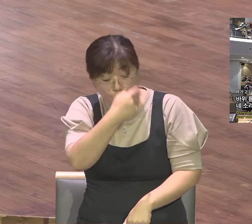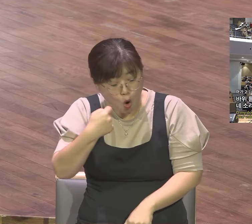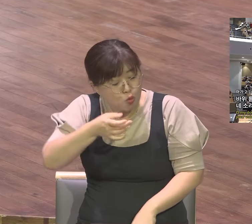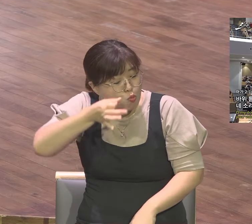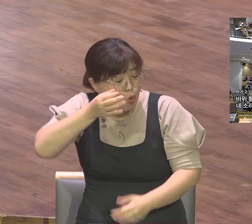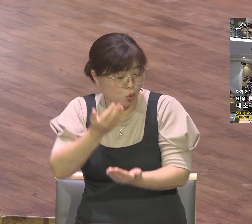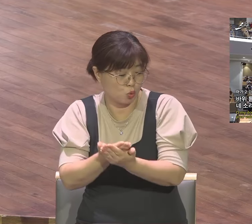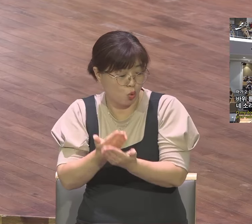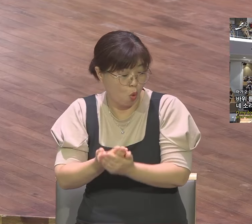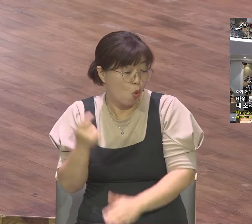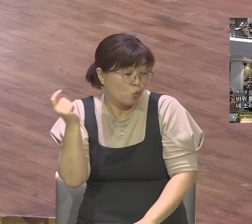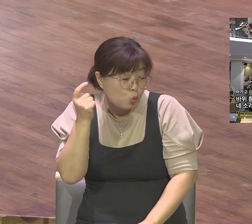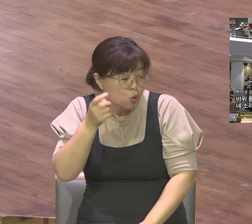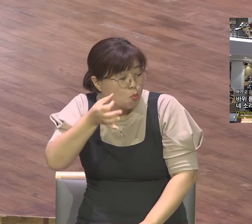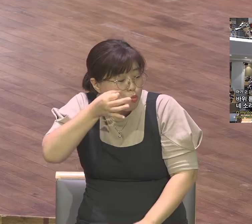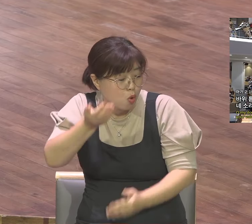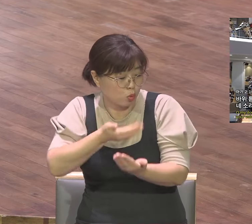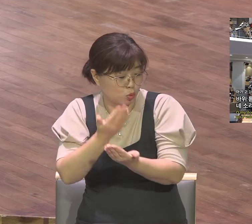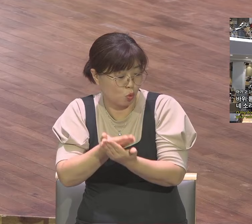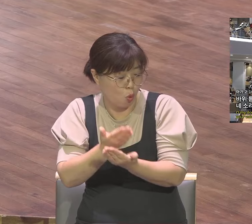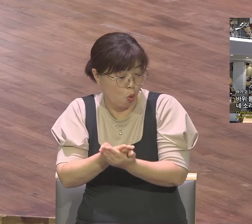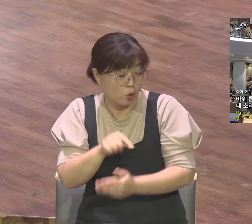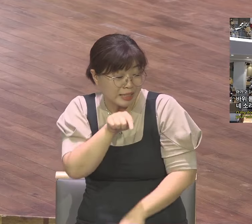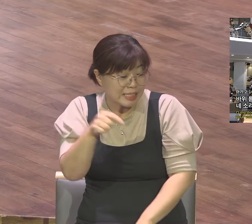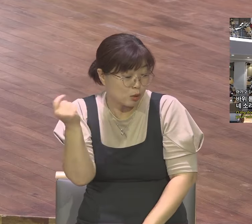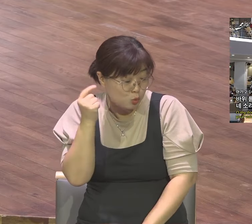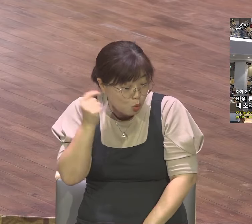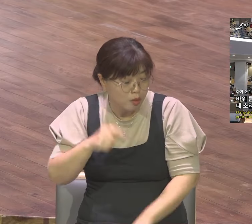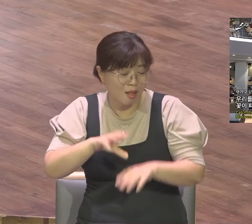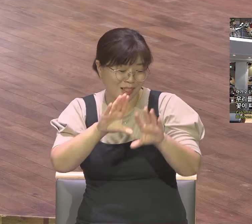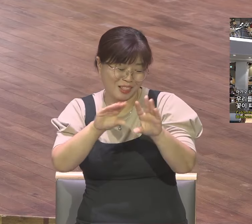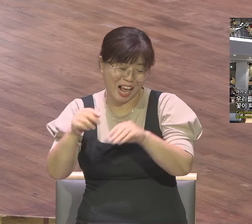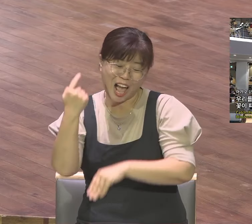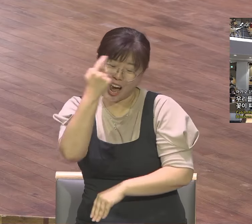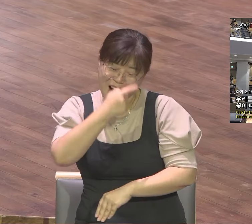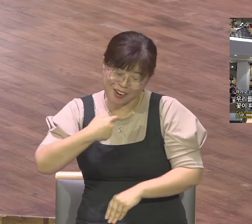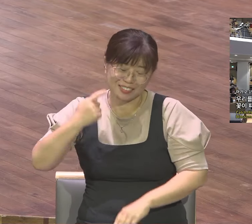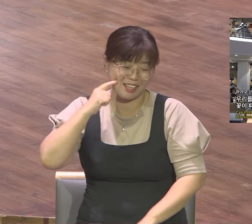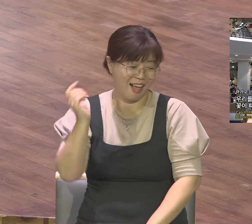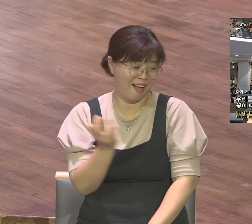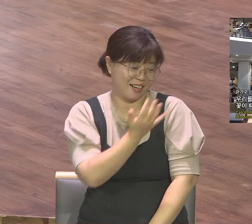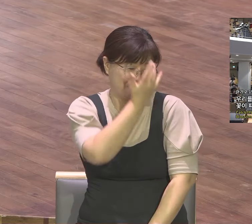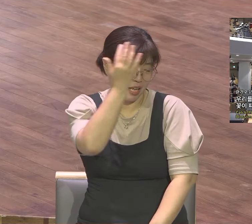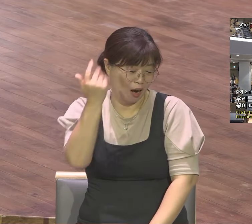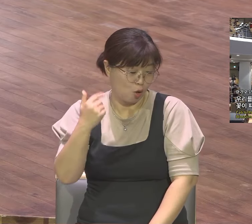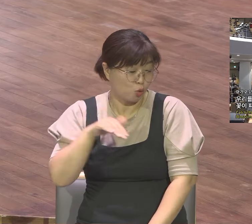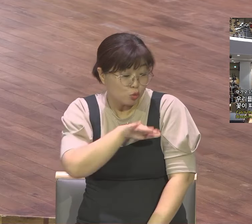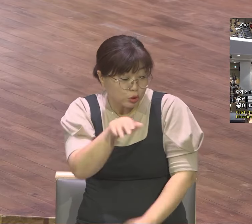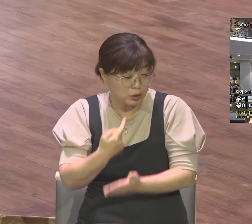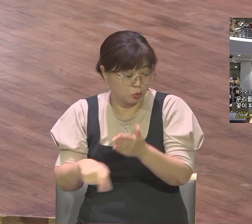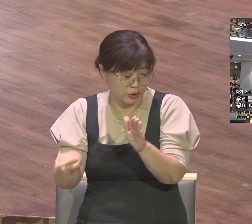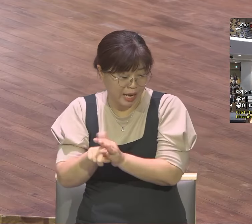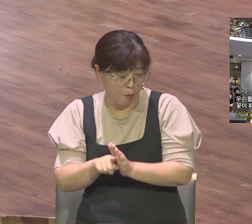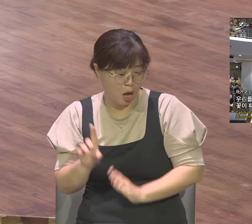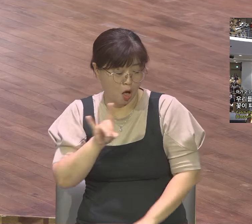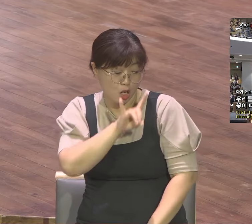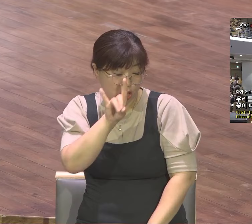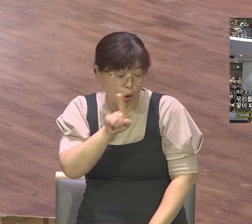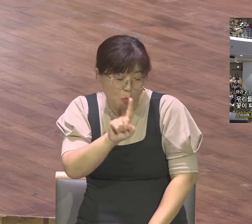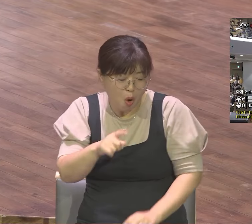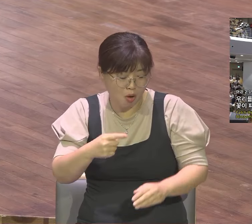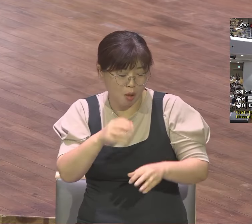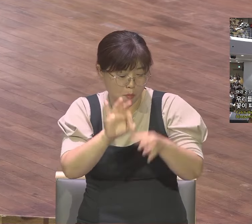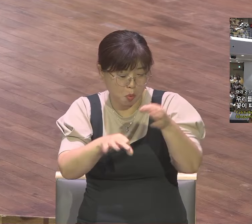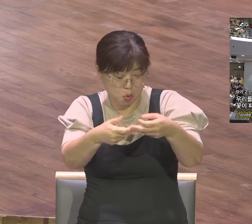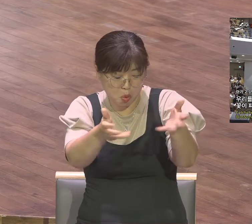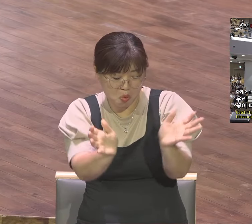소리를 듣게 하라. 내 소리는 부드럽고 너 얼굴은 아름답구나. 우리를 위하여 여우 곧 포도원을 허는